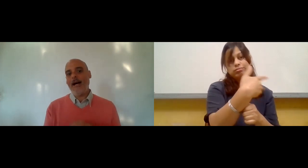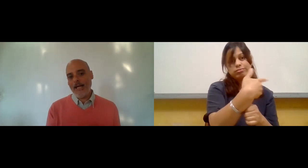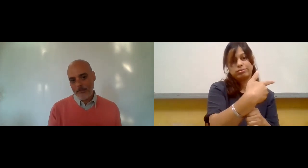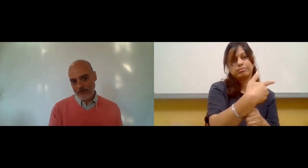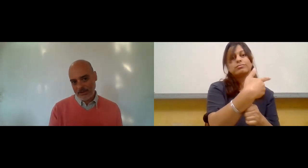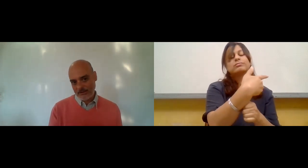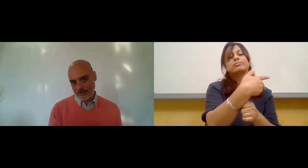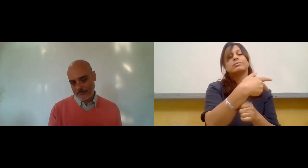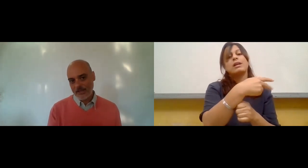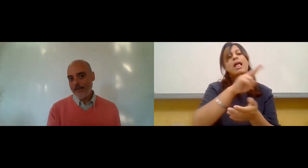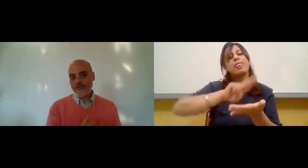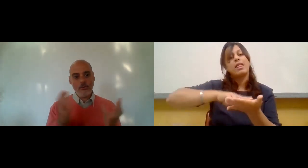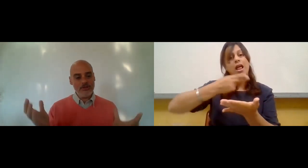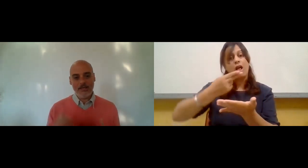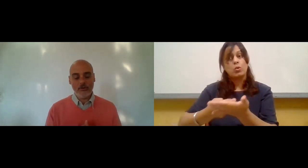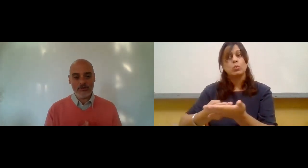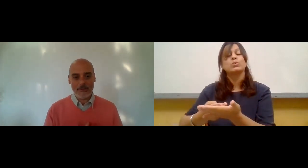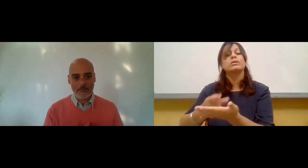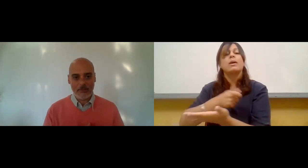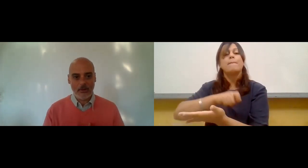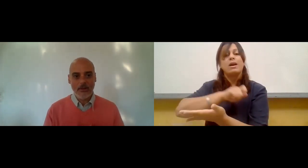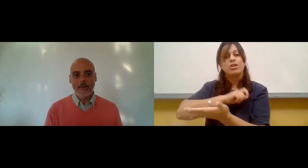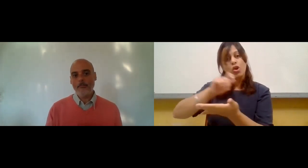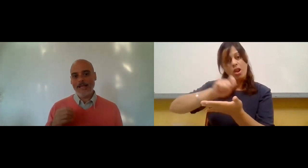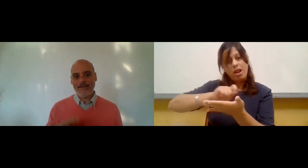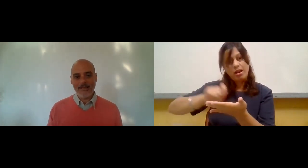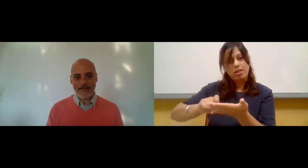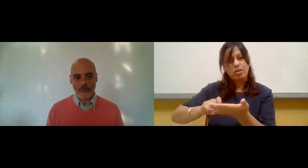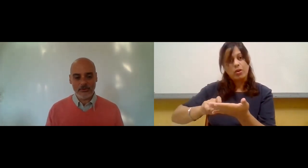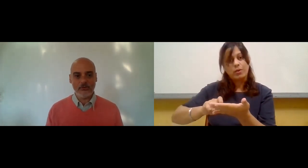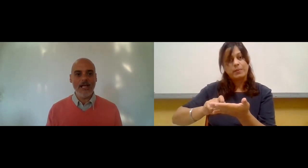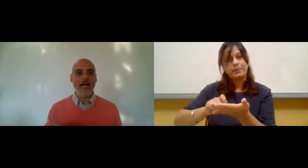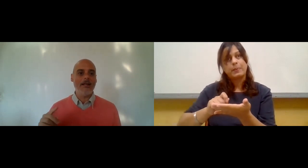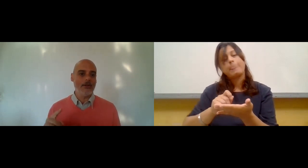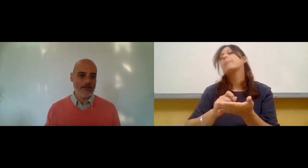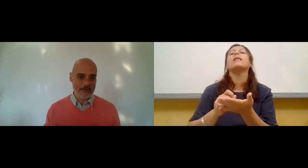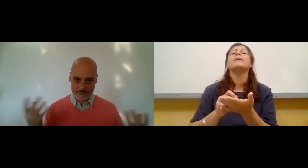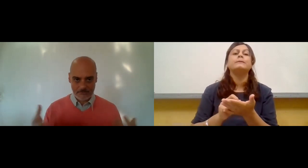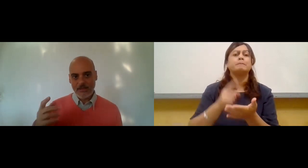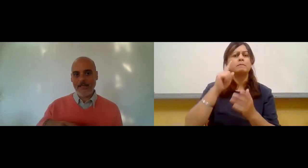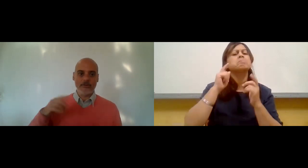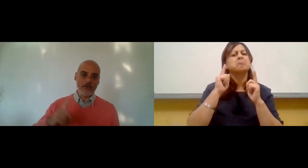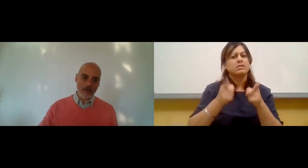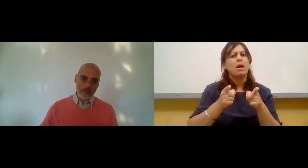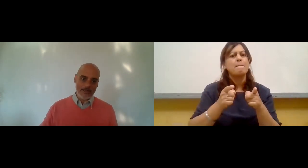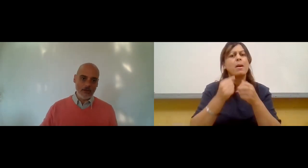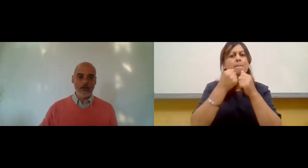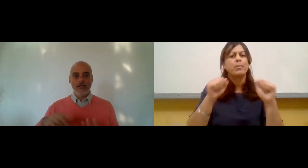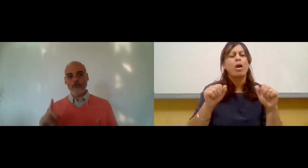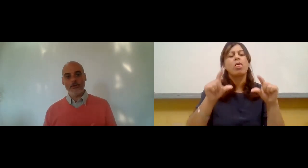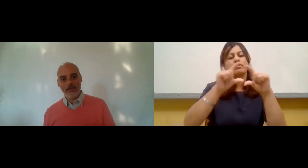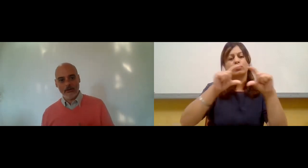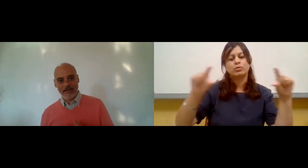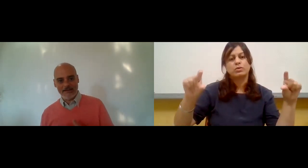uruguaya a español escrito. Esto incluye también, por ejemplo, prácticas de subtitulado, en fin, que hay subtitulado en